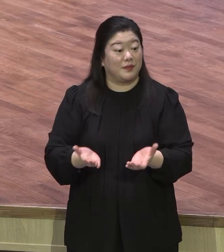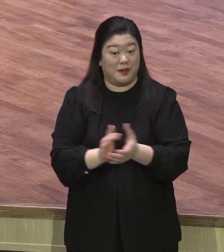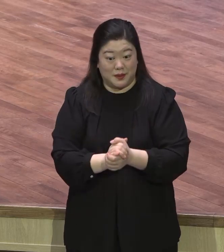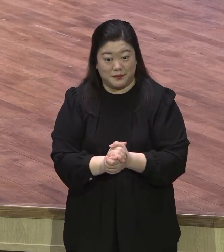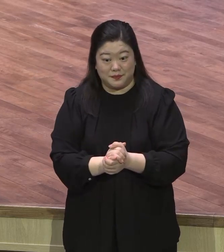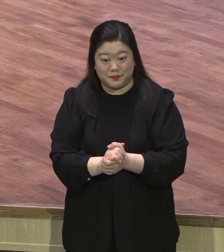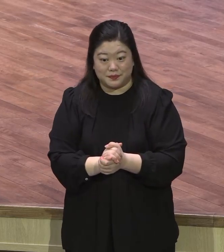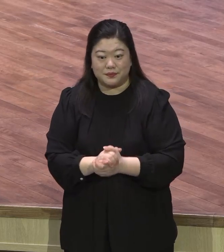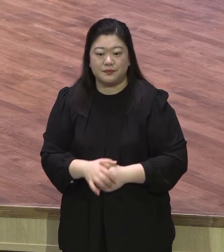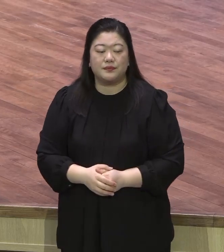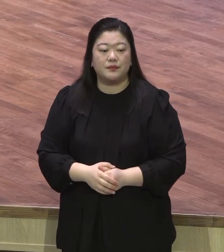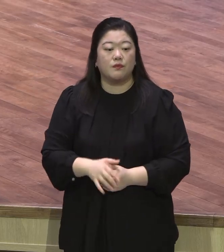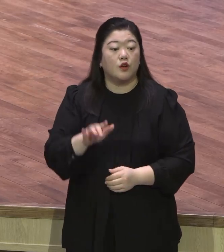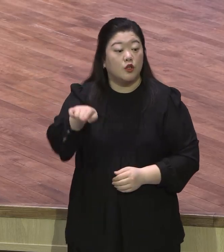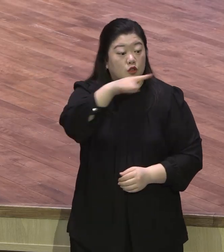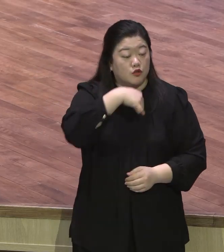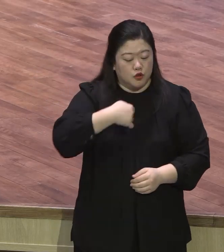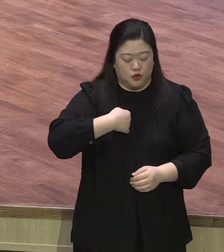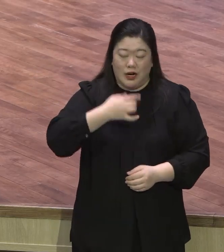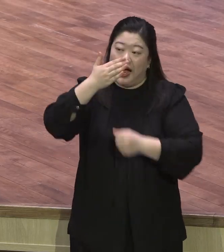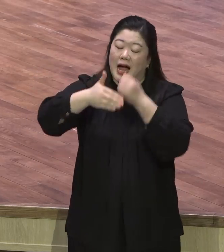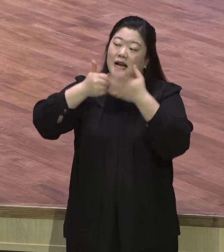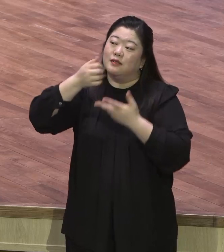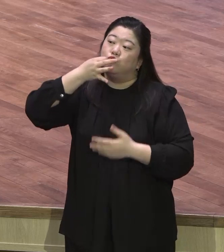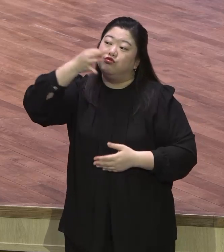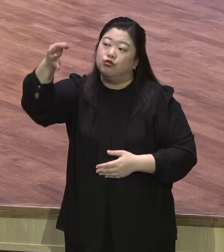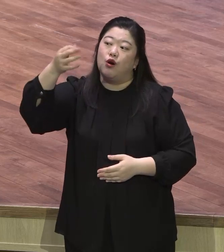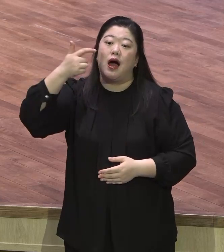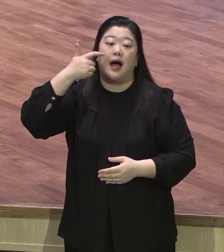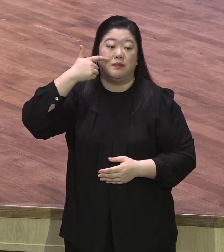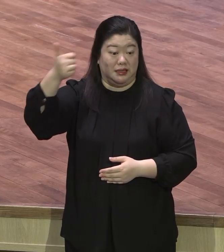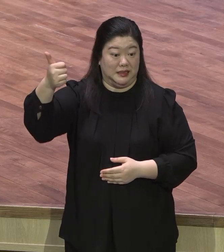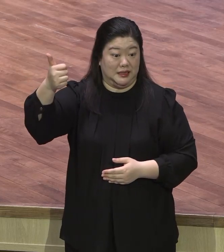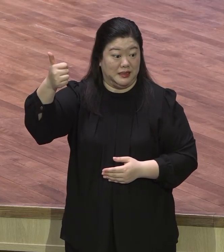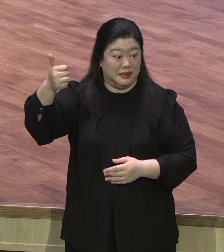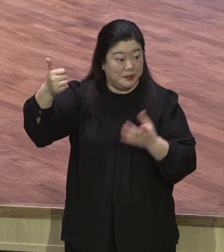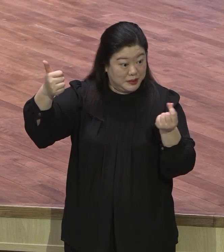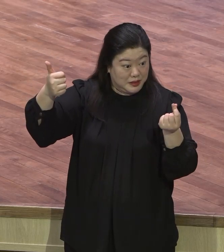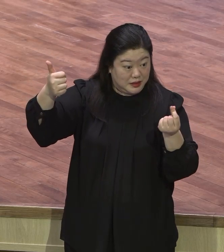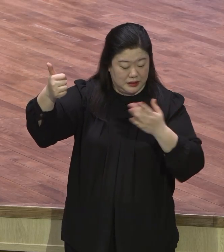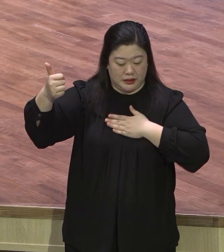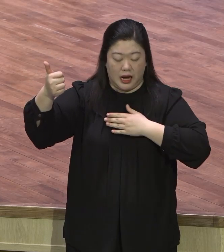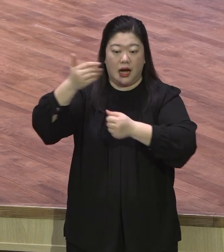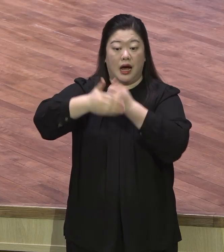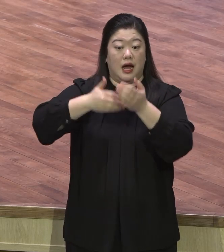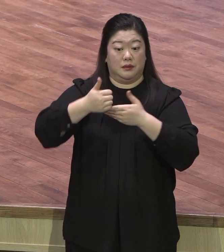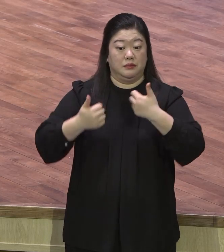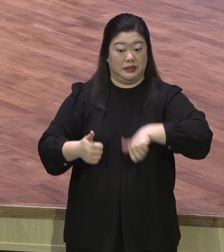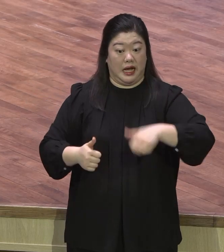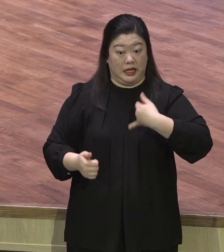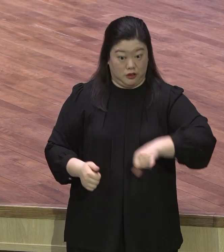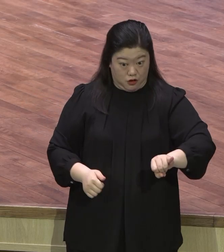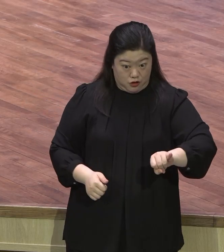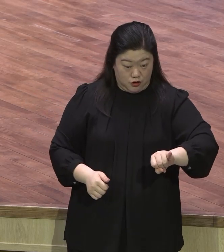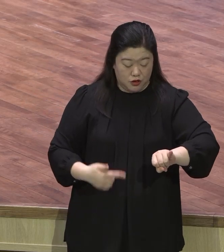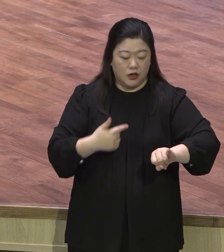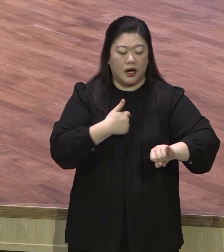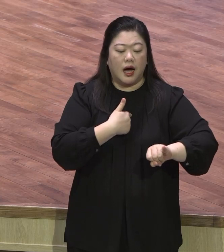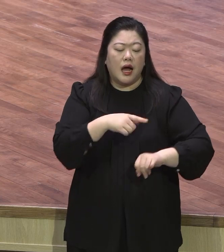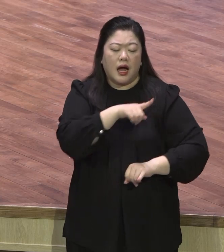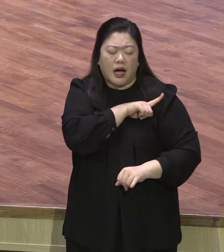하나님을 아버지라고 부르며 기도할 수 있는 특권 가진 하나님의 자녀가 제일 우선적으로